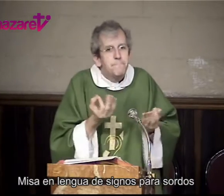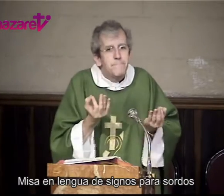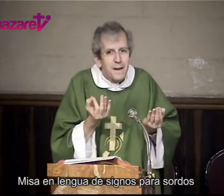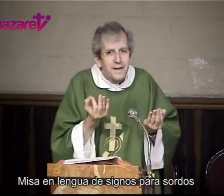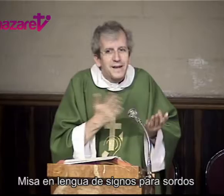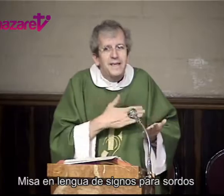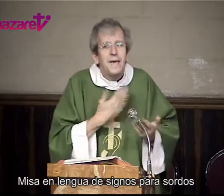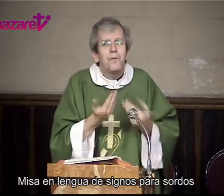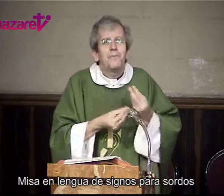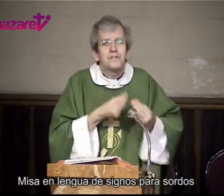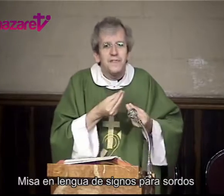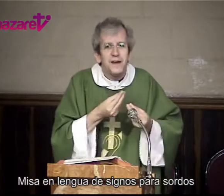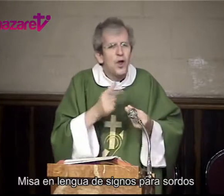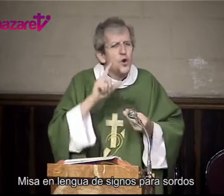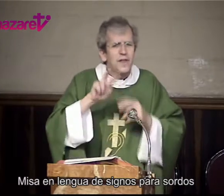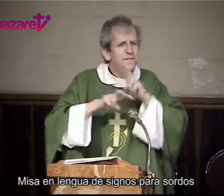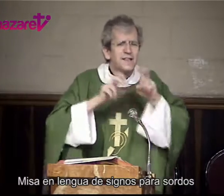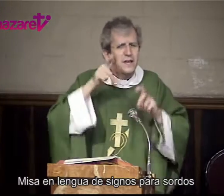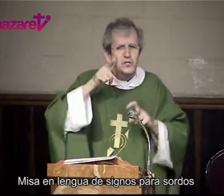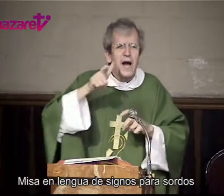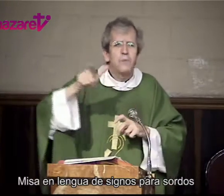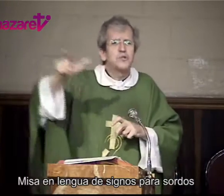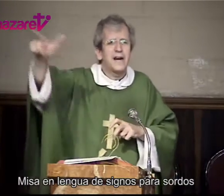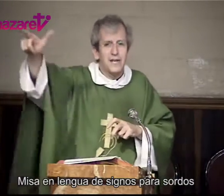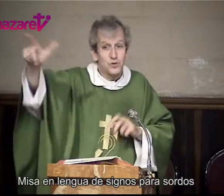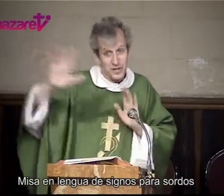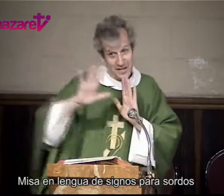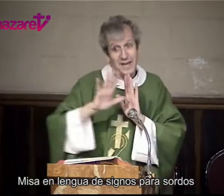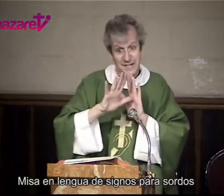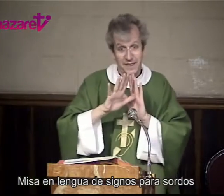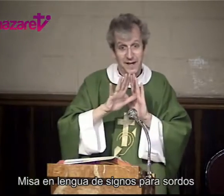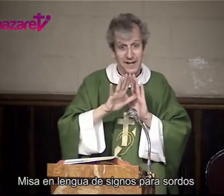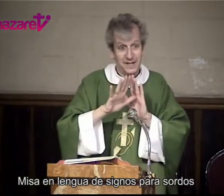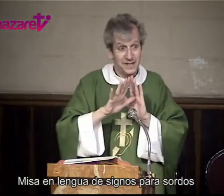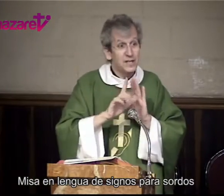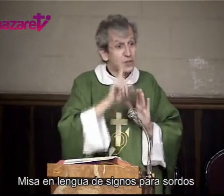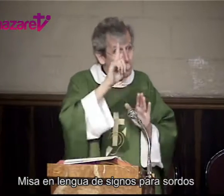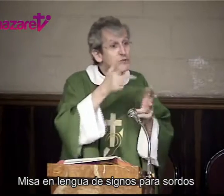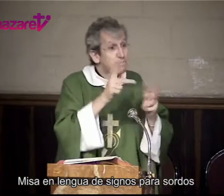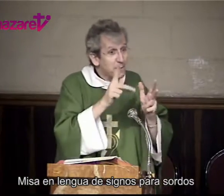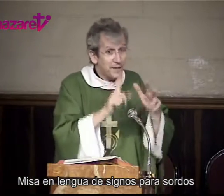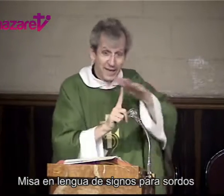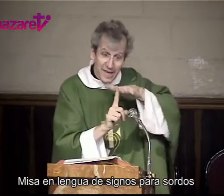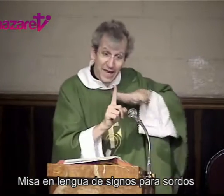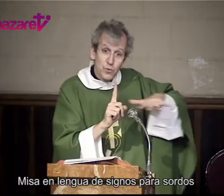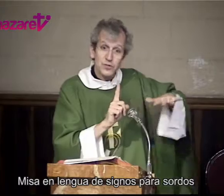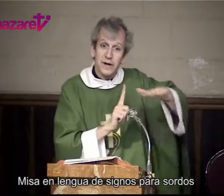para ver qué podemos hacer. No hace falta irlos a buscar lejos, están cerca. Dios permite que a nuestro